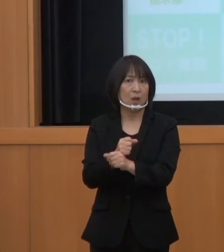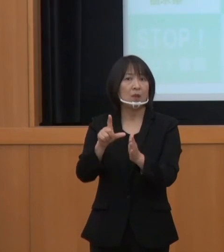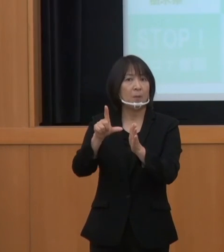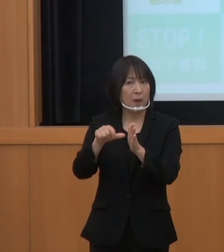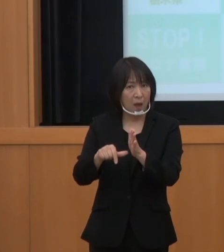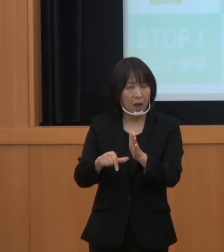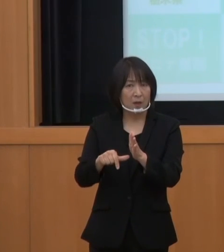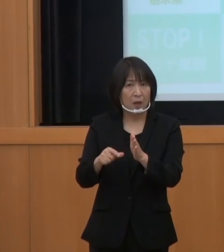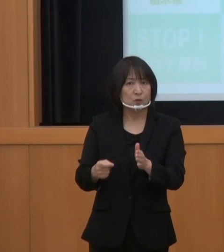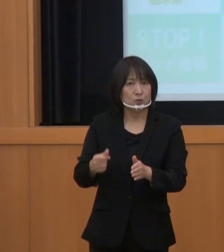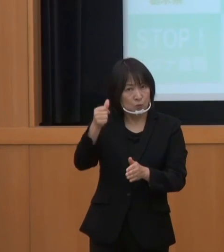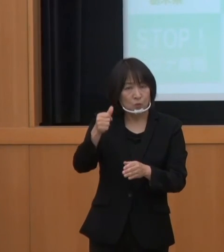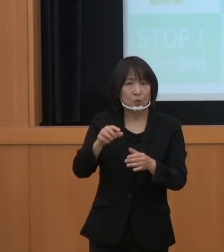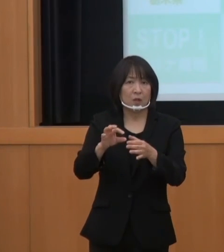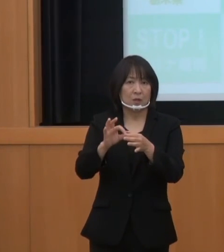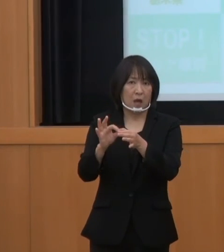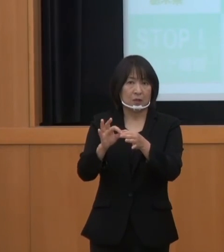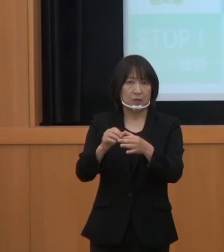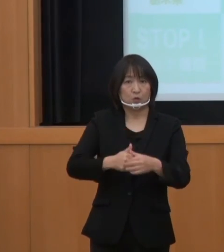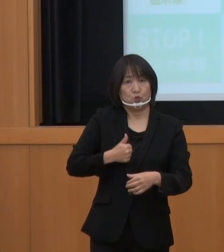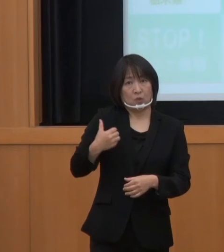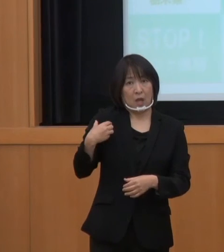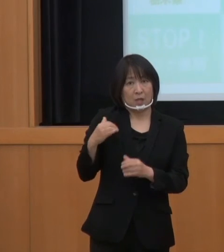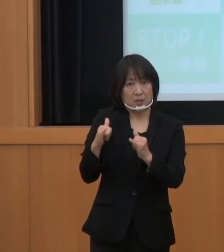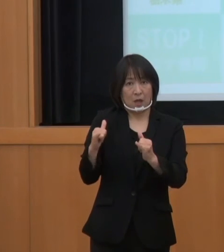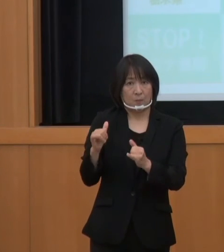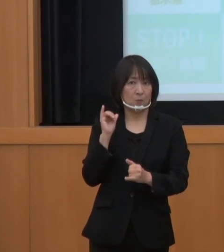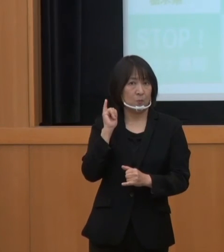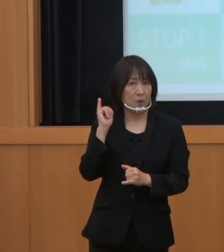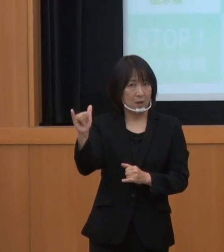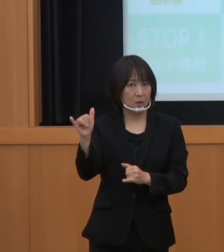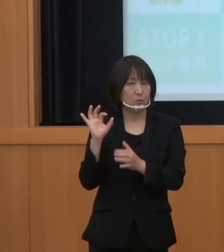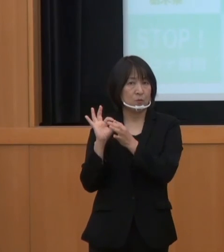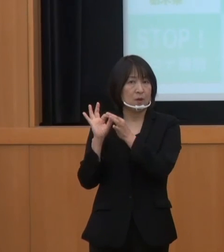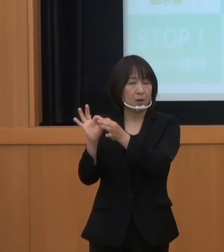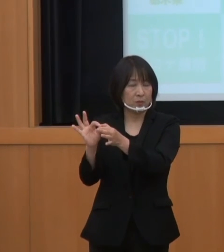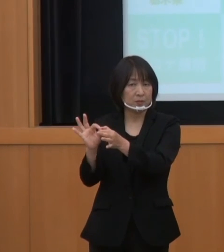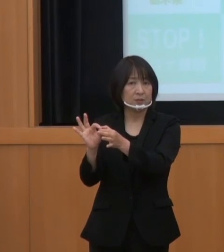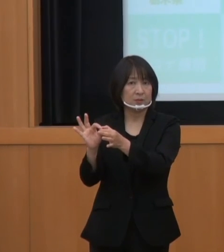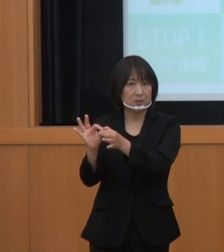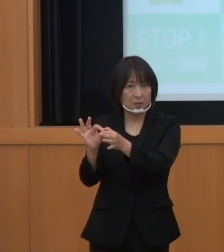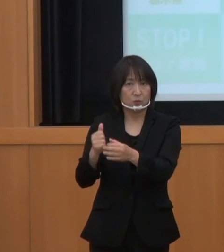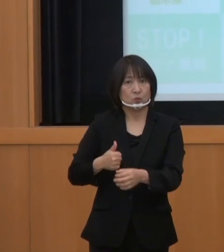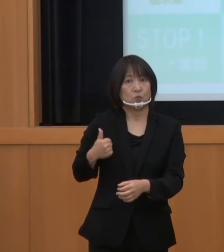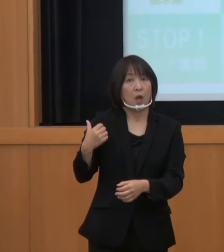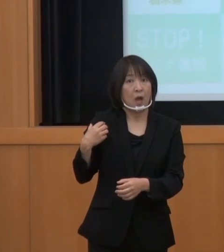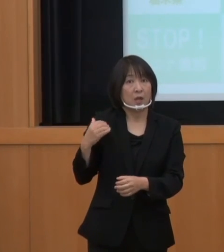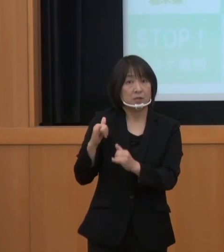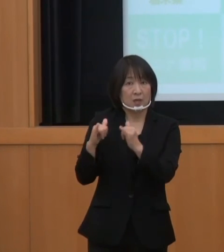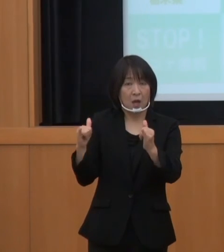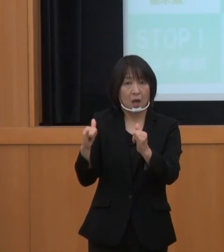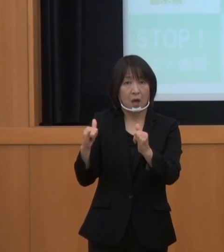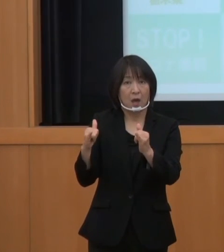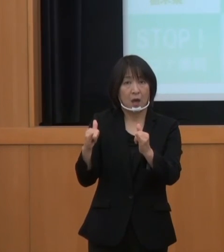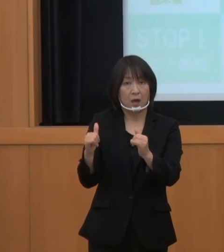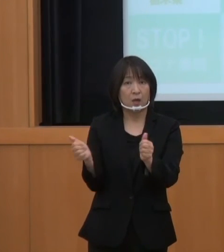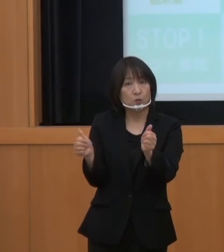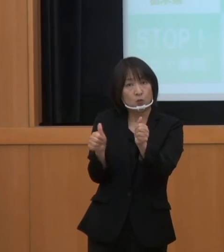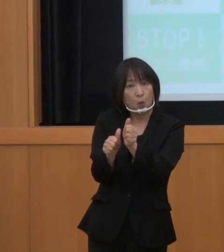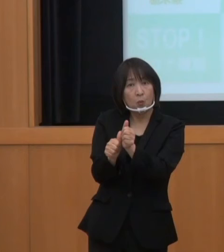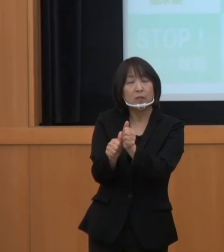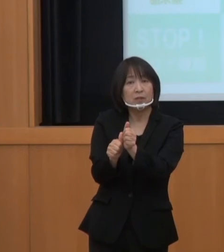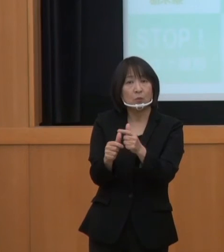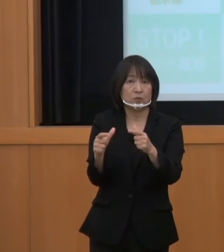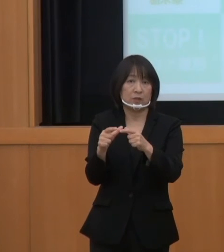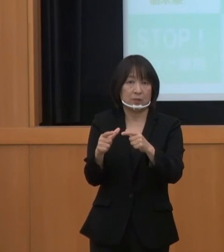すぐに関係者、主催者ですね、まあ、連絡をして、その主催者が予備のチケットで生産をして出して